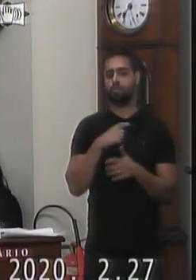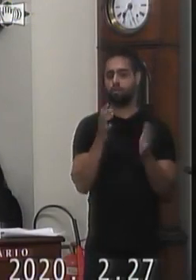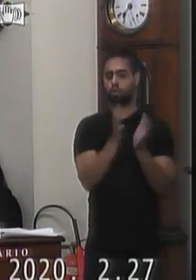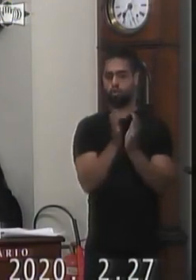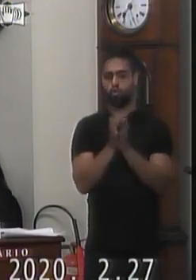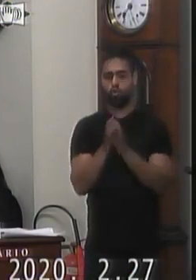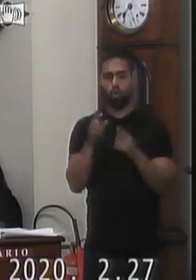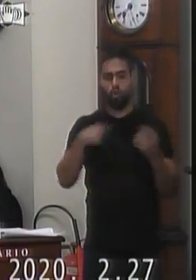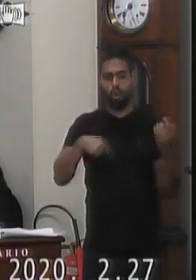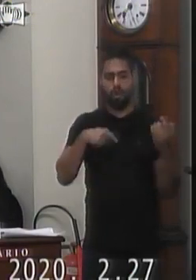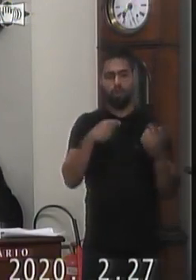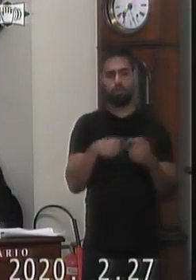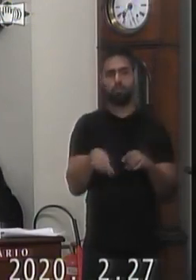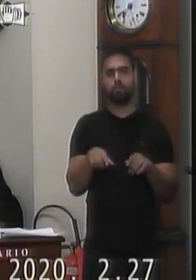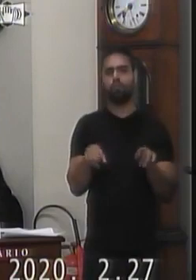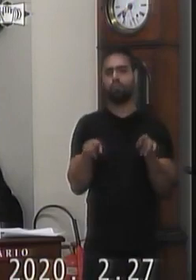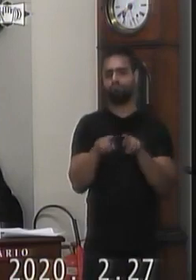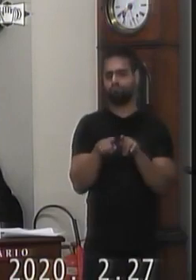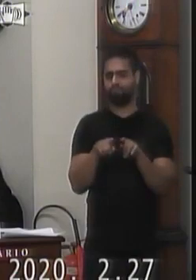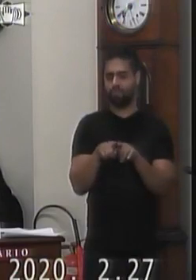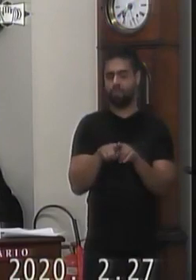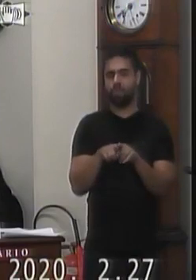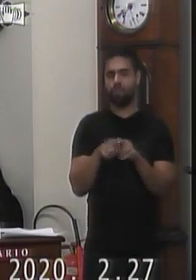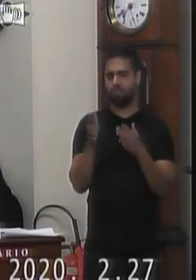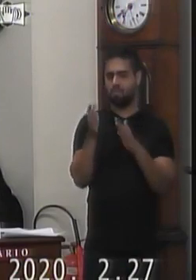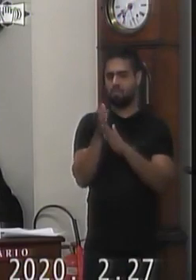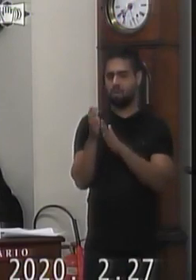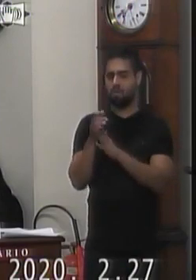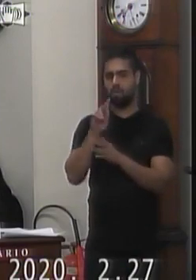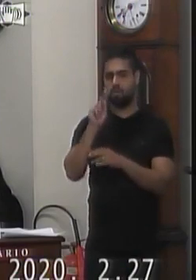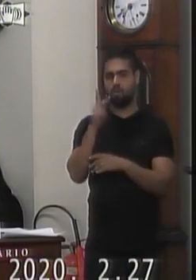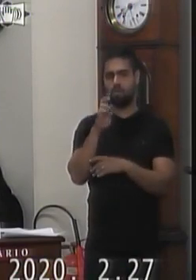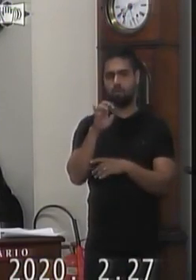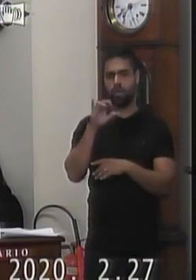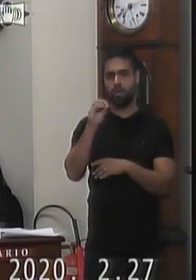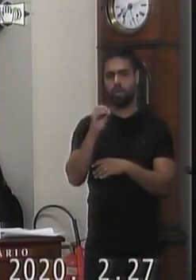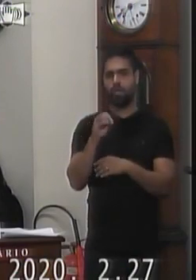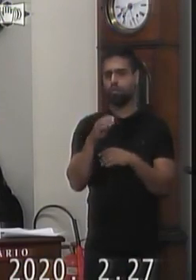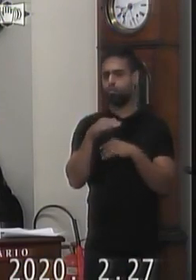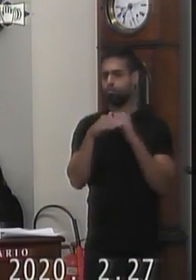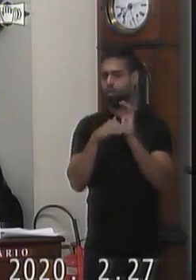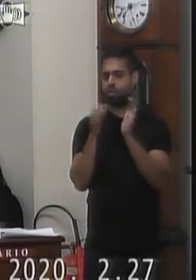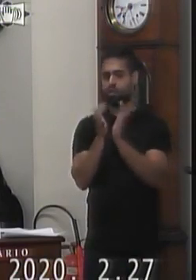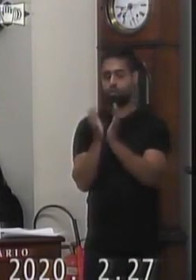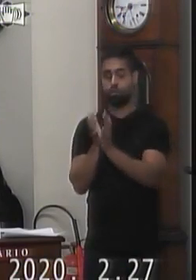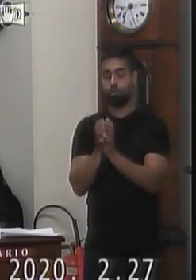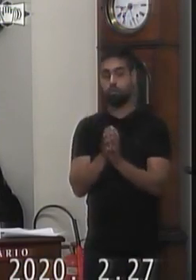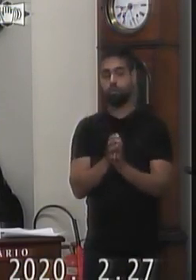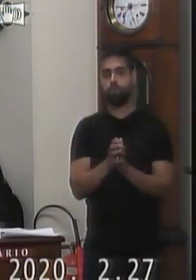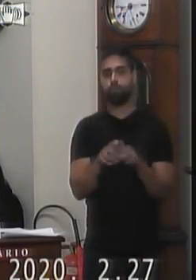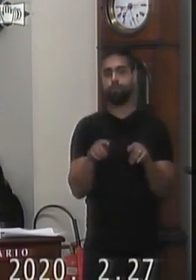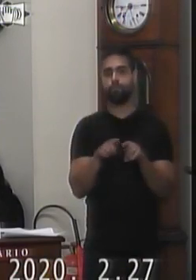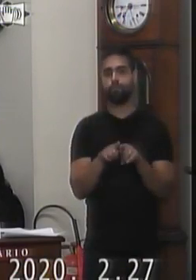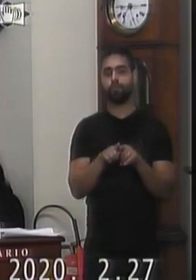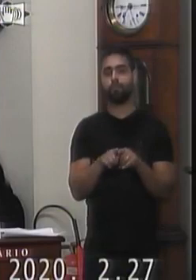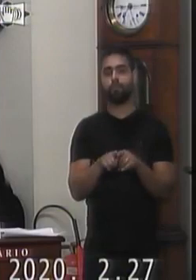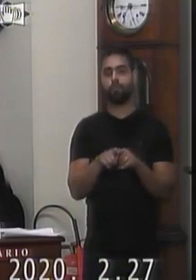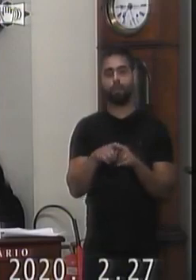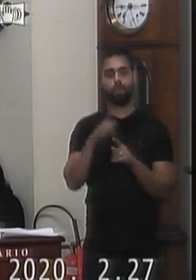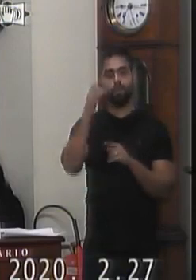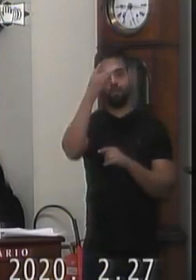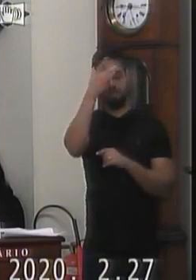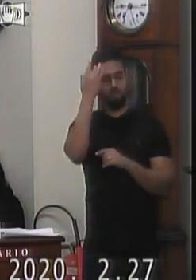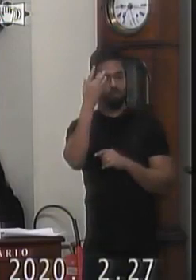na maioria delas, então não poderia deixar de parabenizar o Hélio Suzano e toda a sua equipe. E os filhos do desastre não